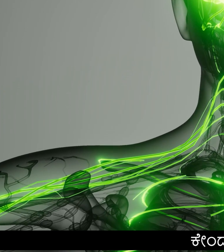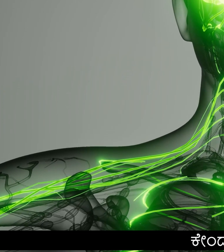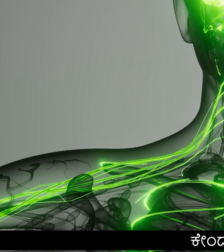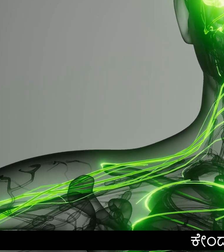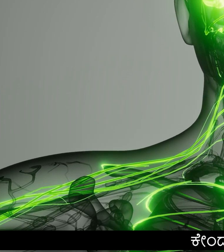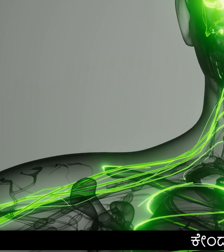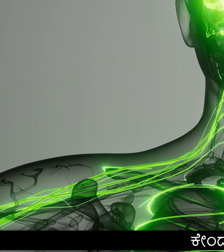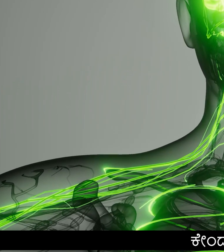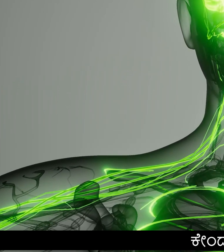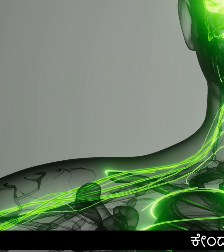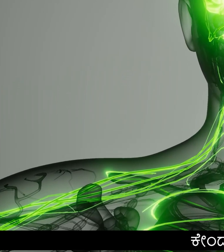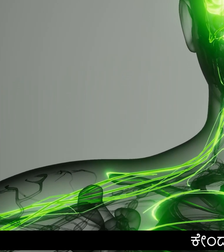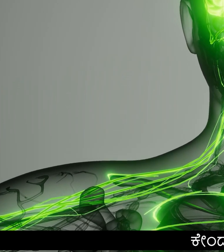ಕೇಂದ್ರ ನರಮಂಡಲ